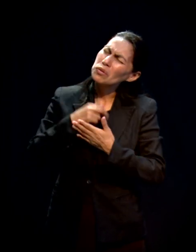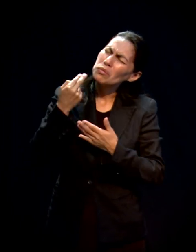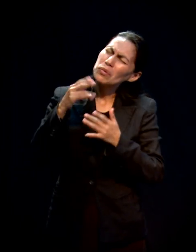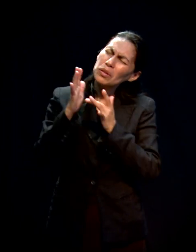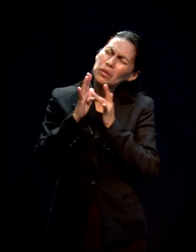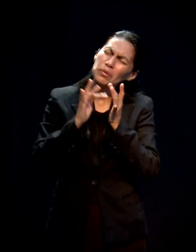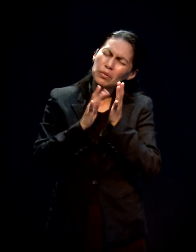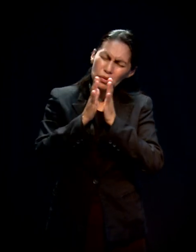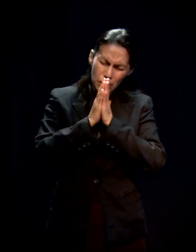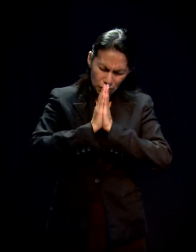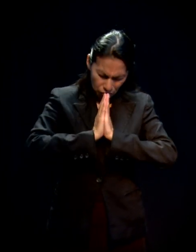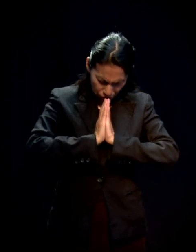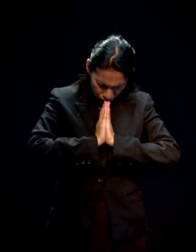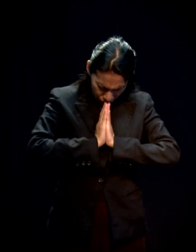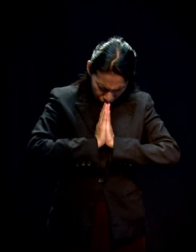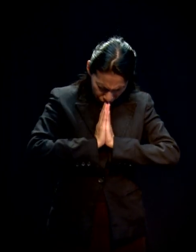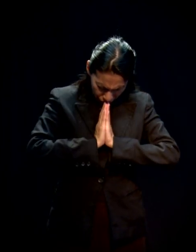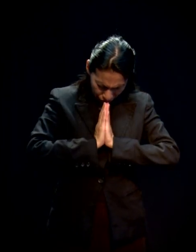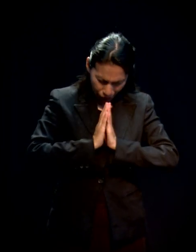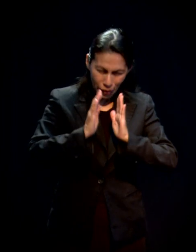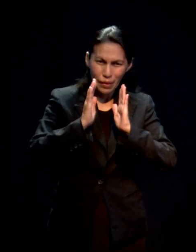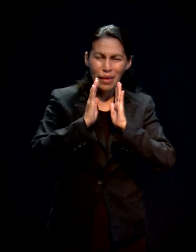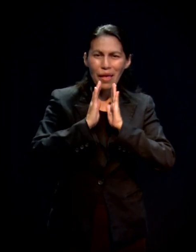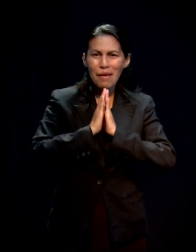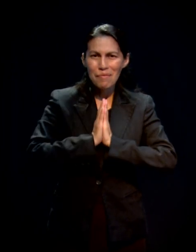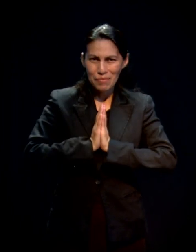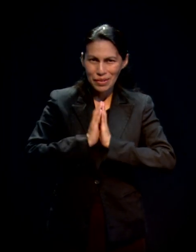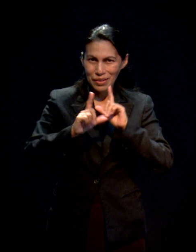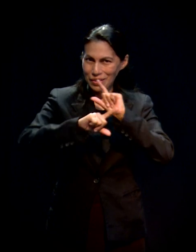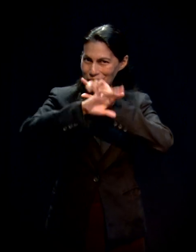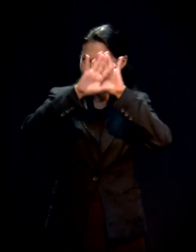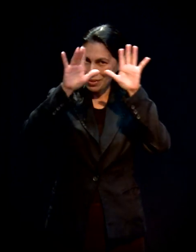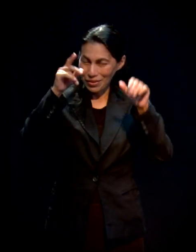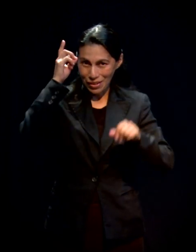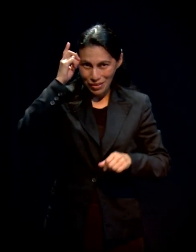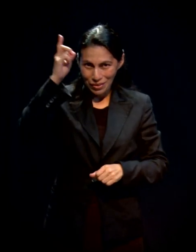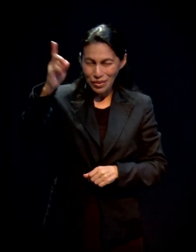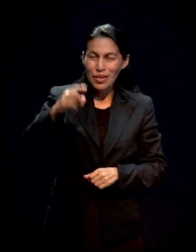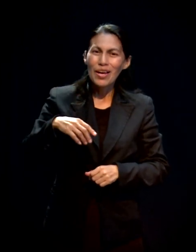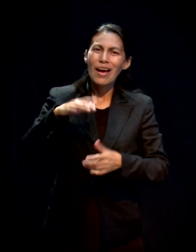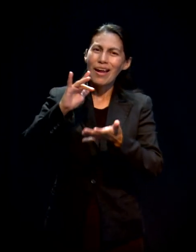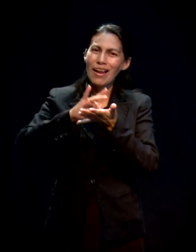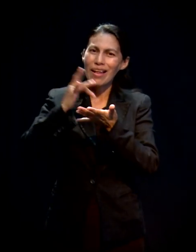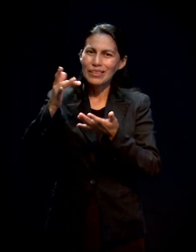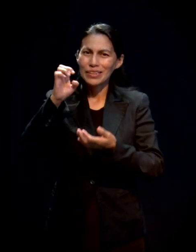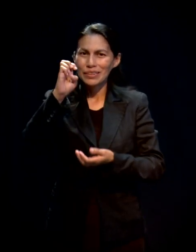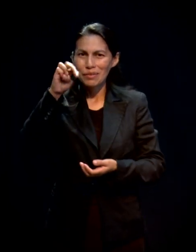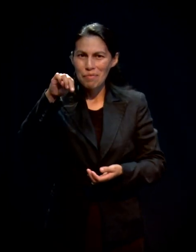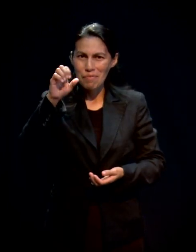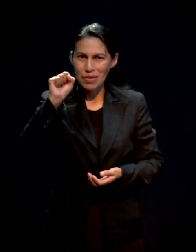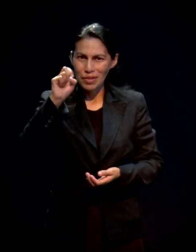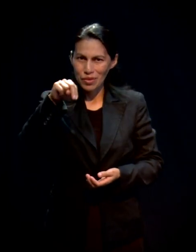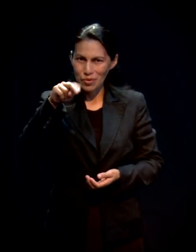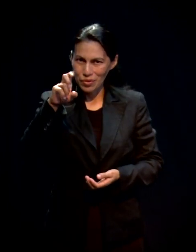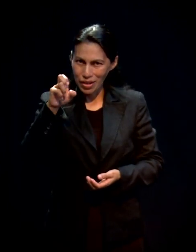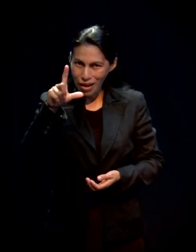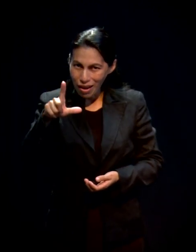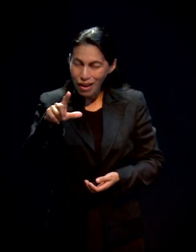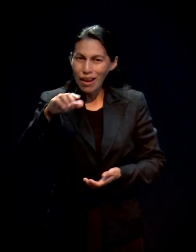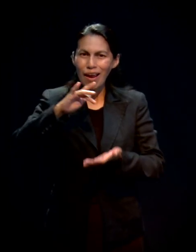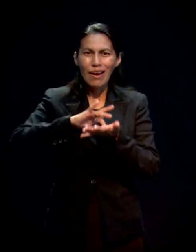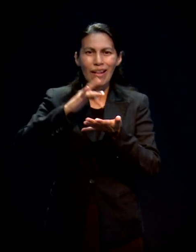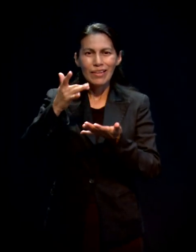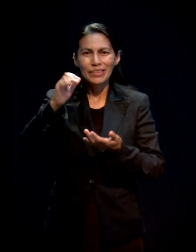gloria a dios gracias emanuel gracias ángel por estar con nosotros por habernos compartido